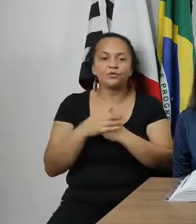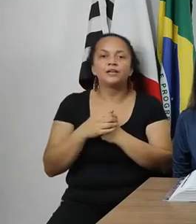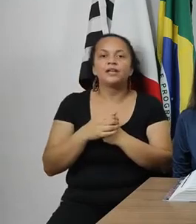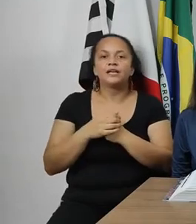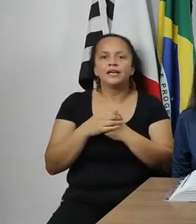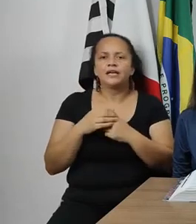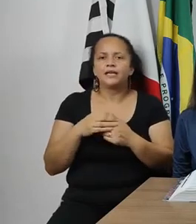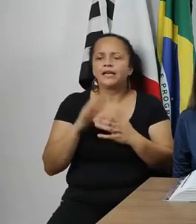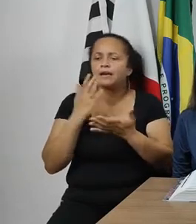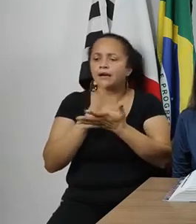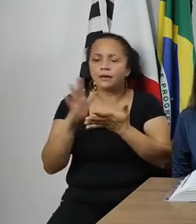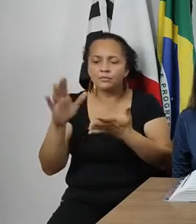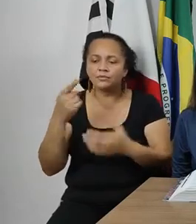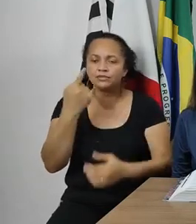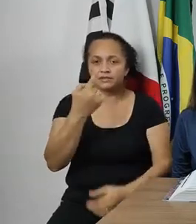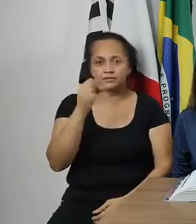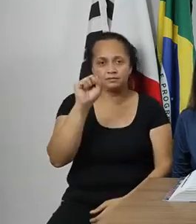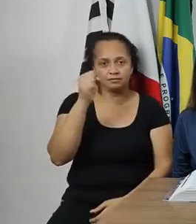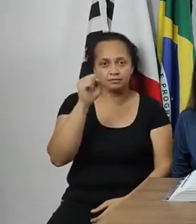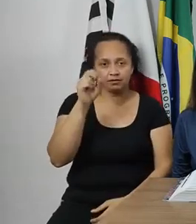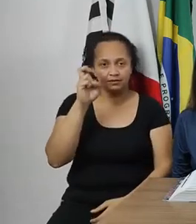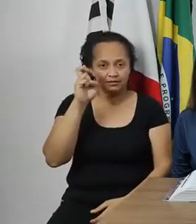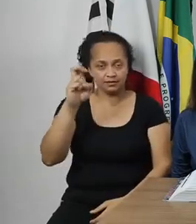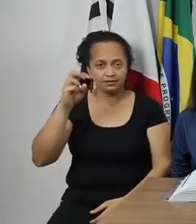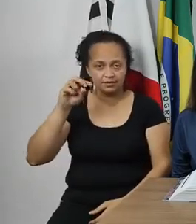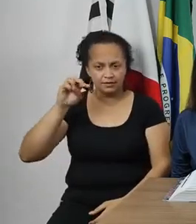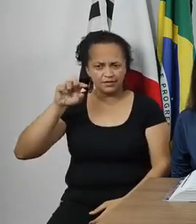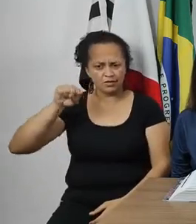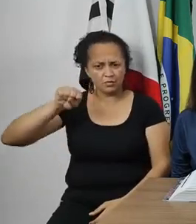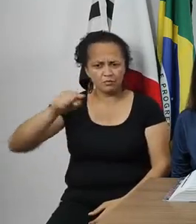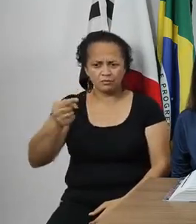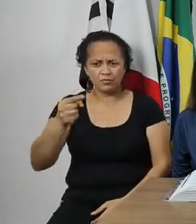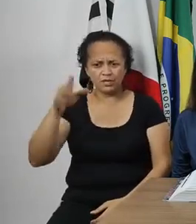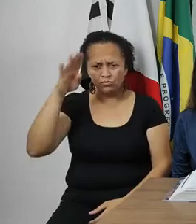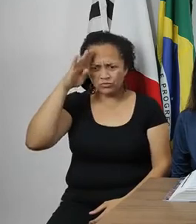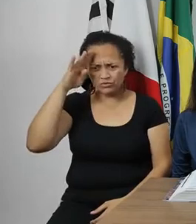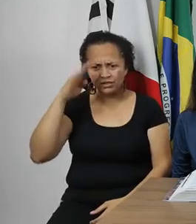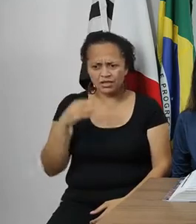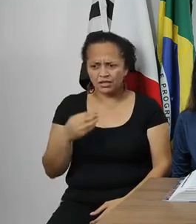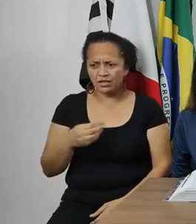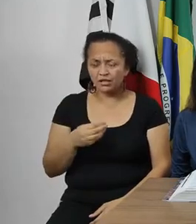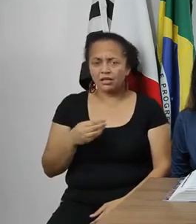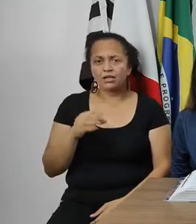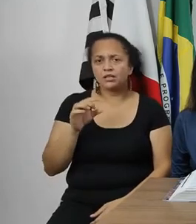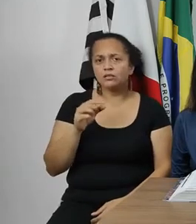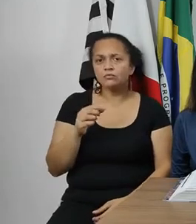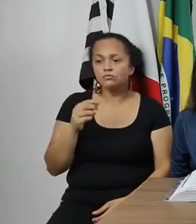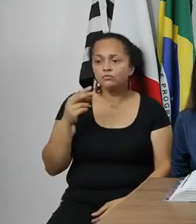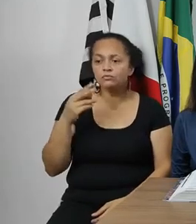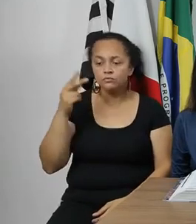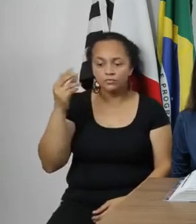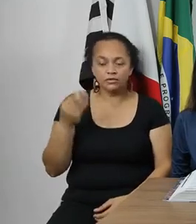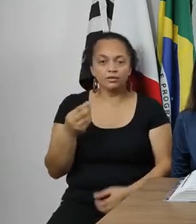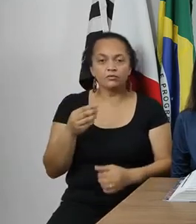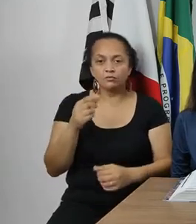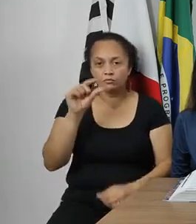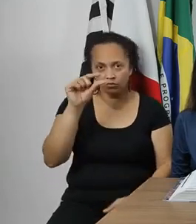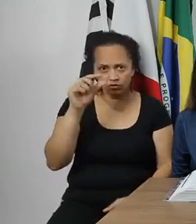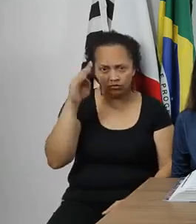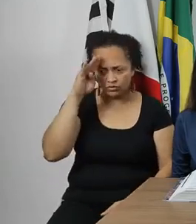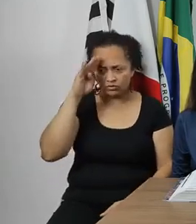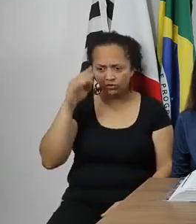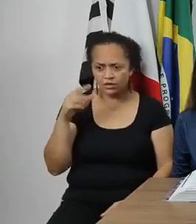185.000 soldados. De manhã os que sobraram viram os corpos dos mortos. Então Senaqueribe, rei da Síria,